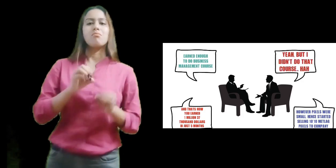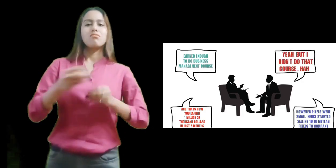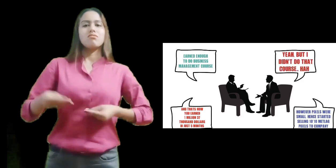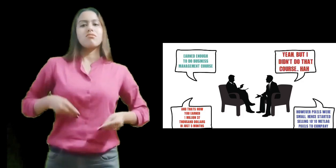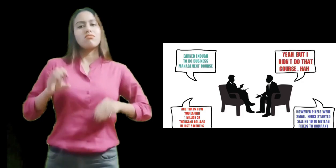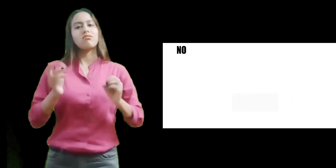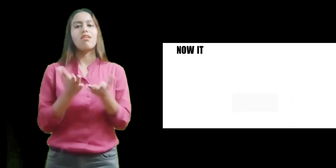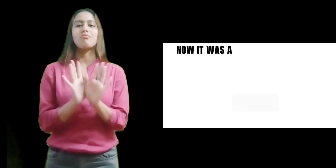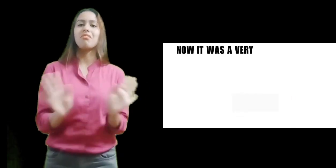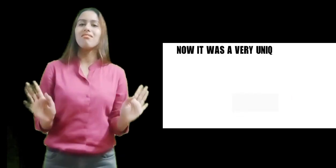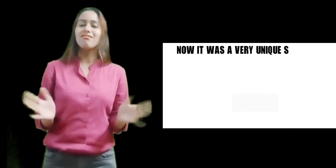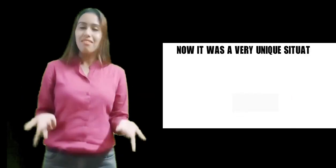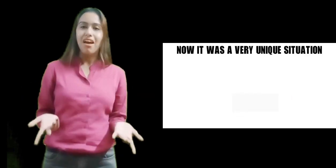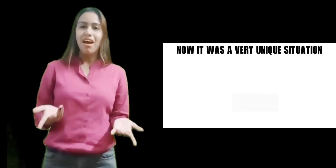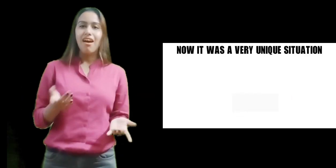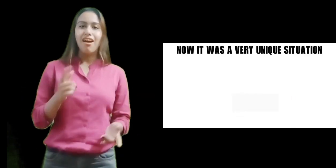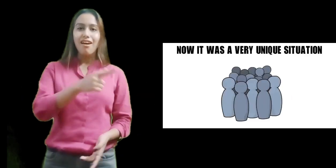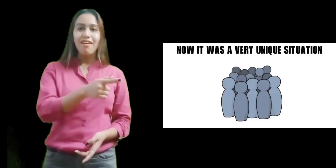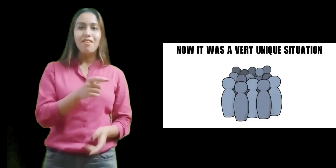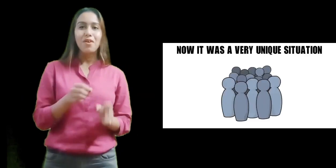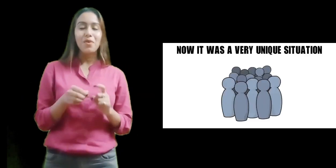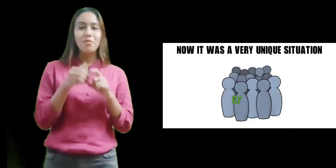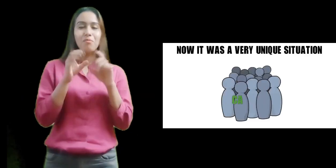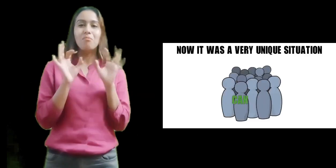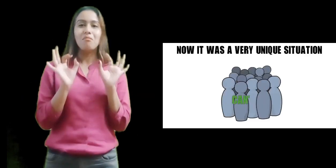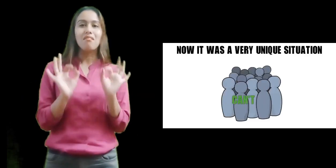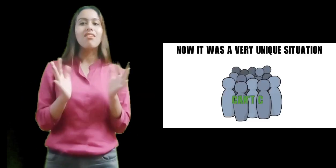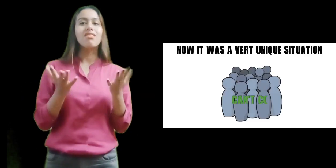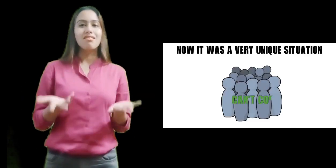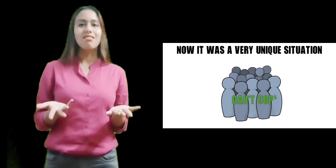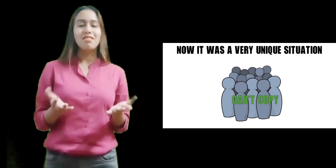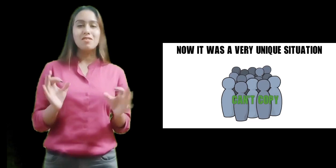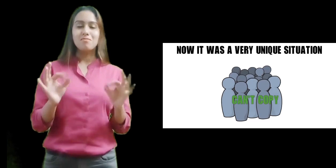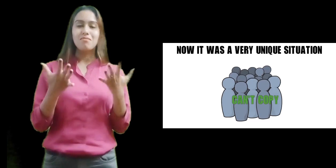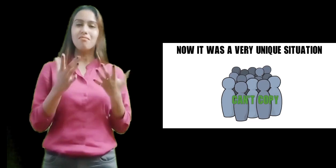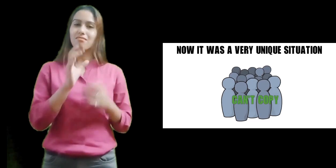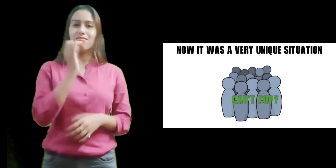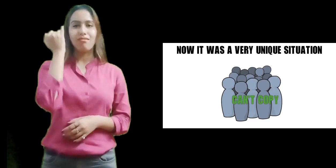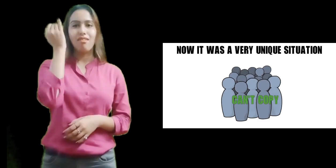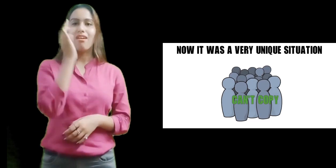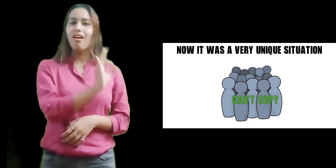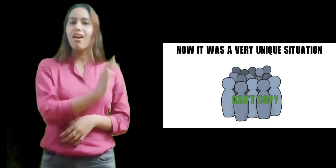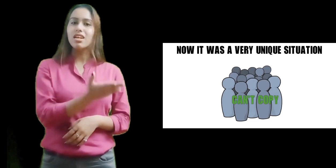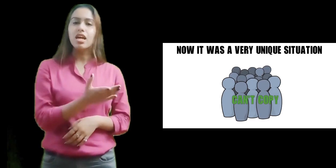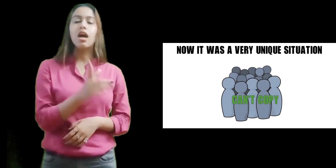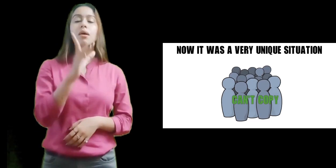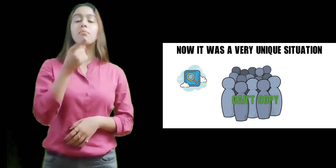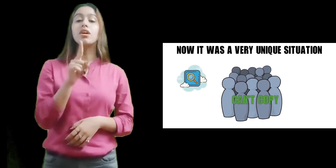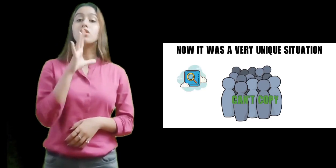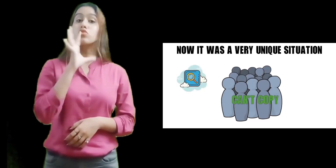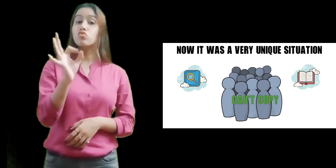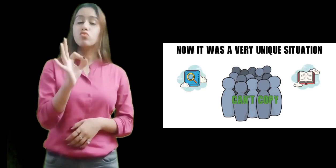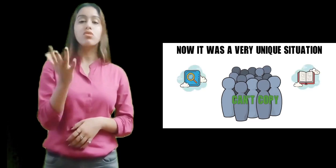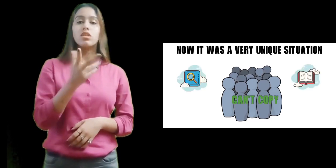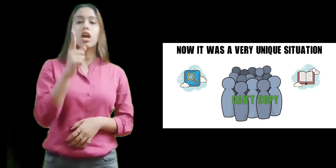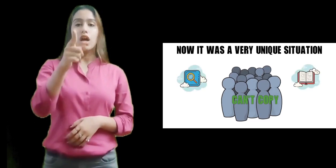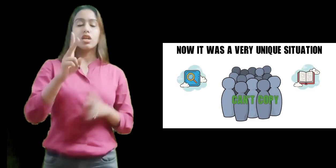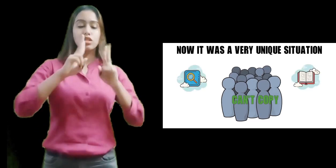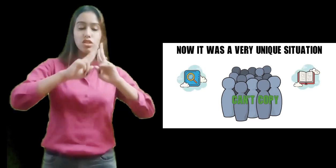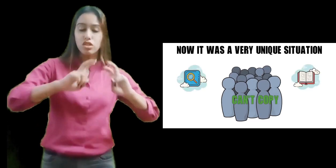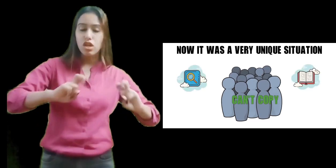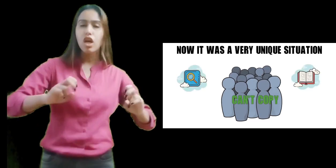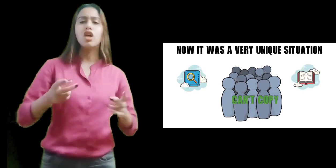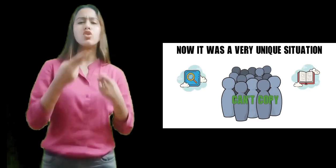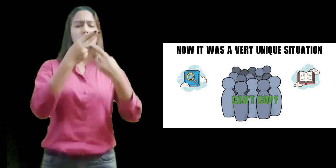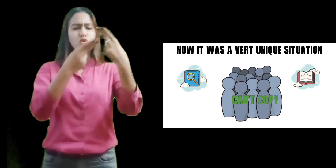हाँ, ये काफी यूनिक सिचुएशन थी जो हर कोई कॉपी नहीं कर सकता। बट सच तो ये है कि अगर आप सर्च करोगे तो आपको ऐसे ही कई स्टोरीज मिल